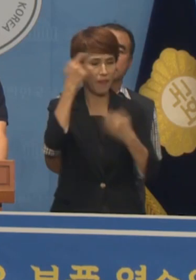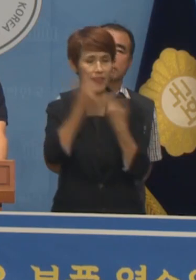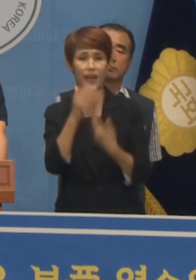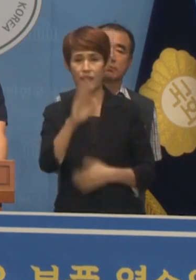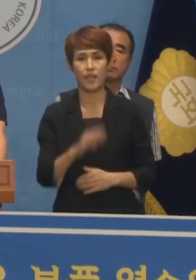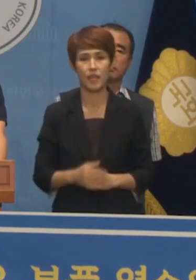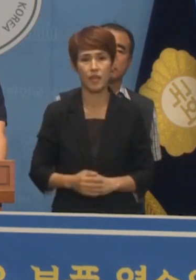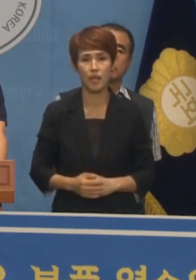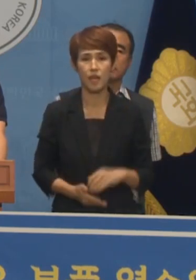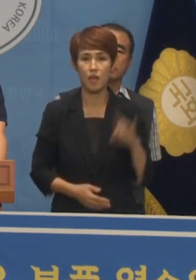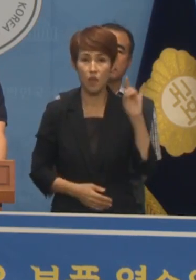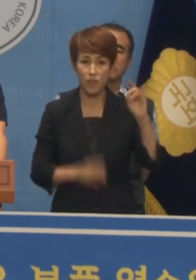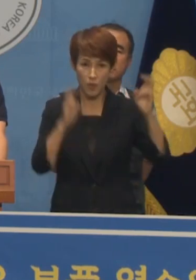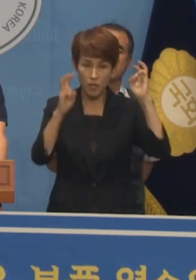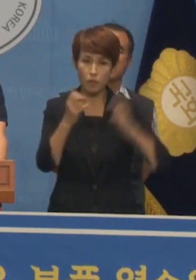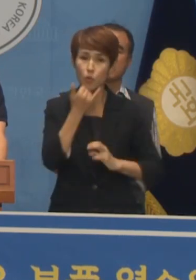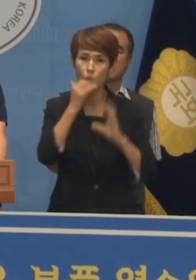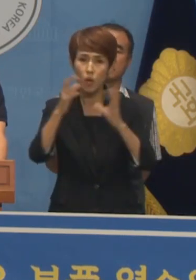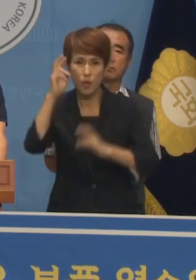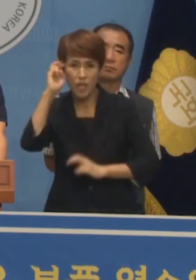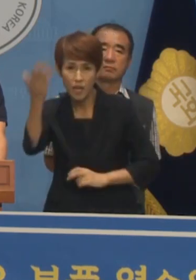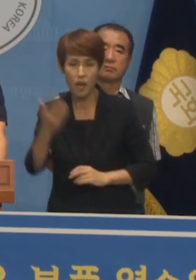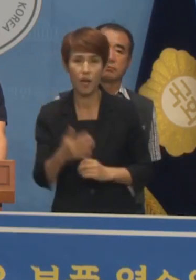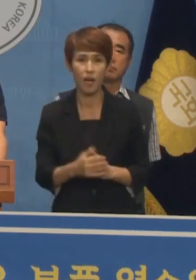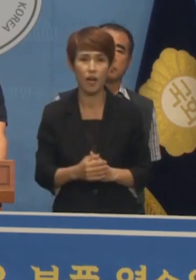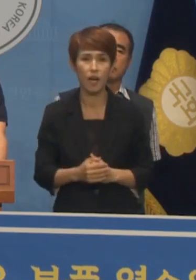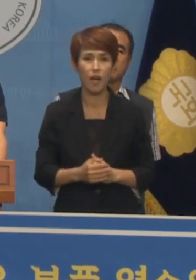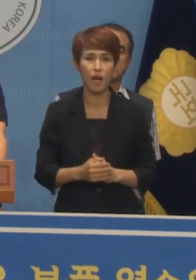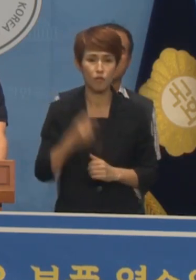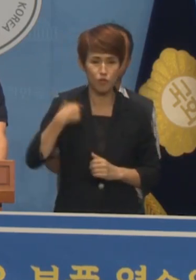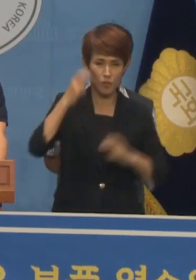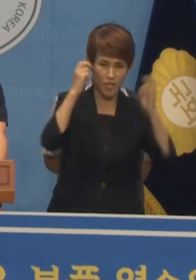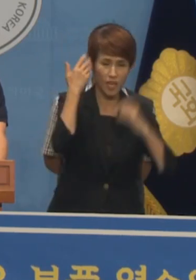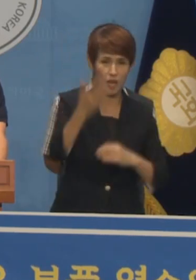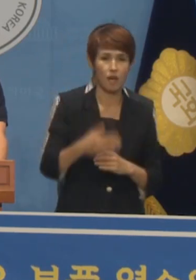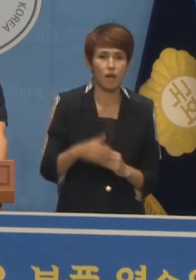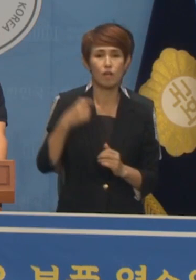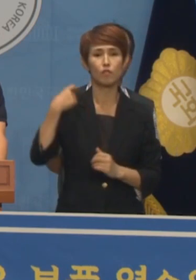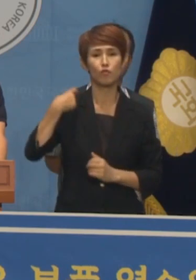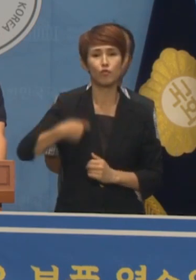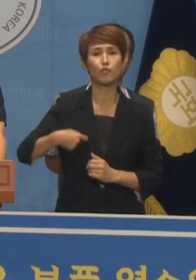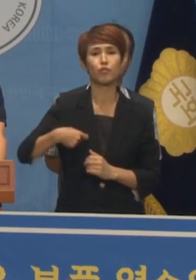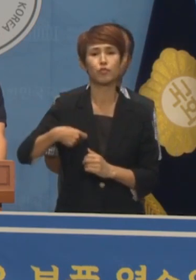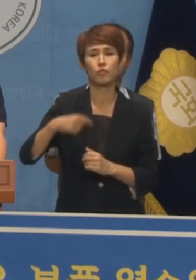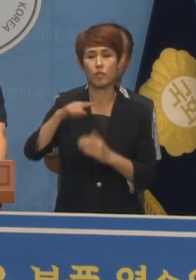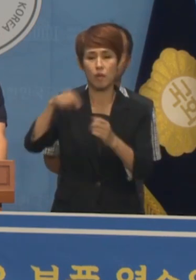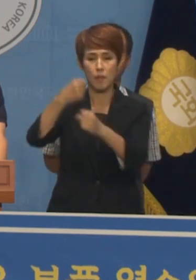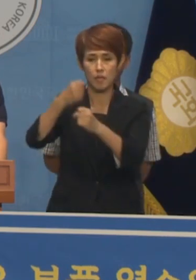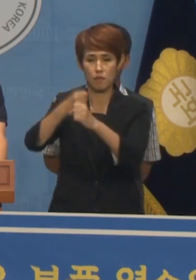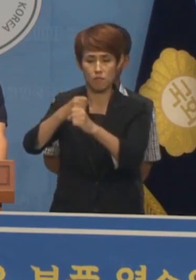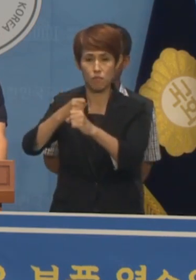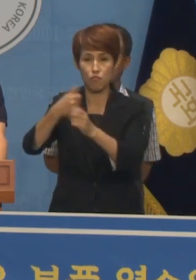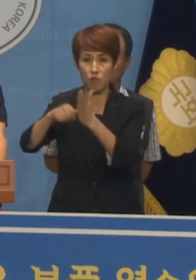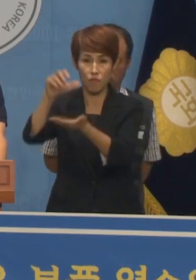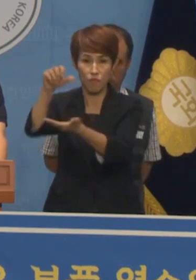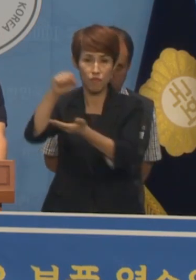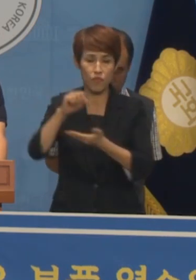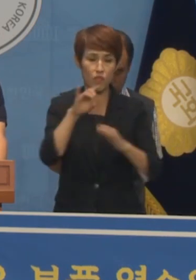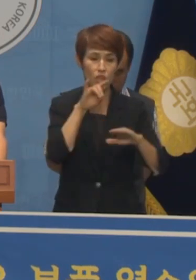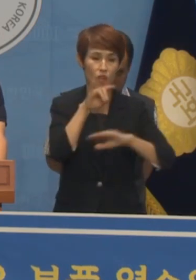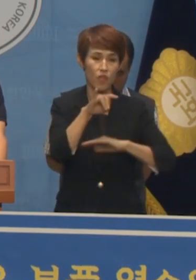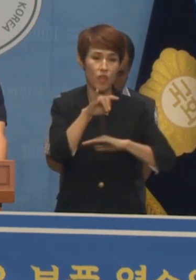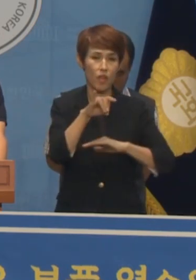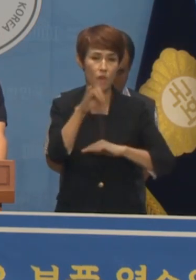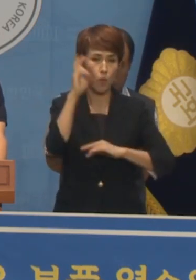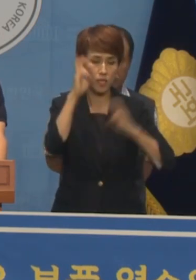현대차는 독일 기업인가 중국 기업인가 중국에서 생산되는 부품이 현대차에 공급돼서 완성차에